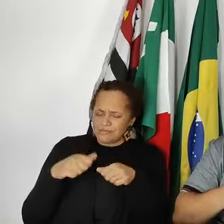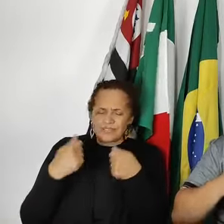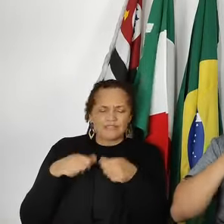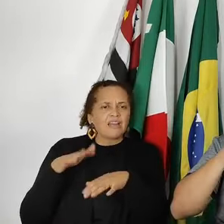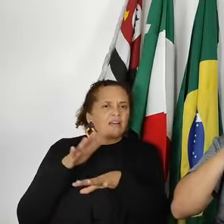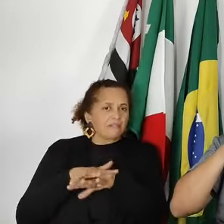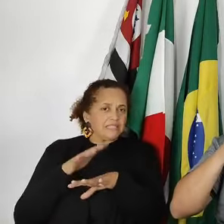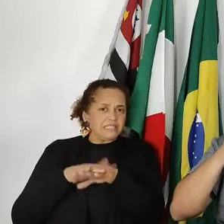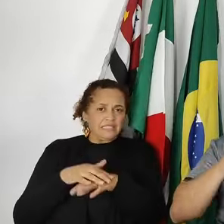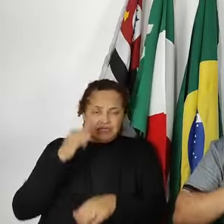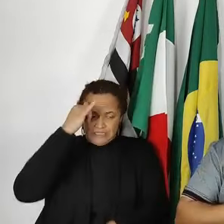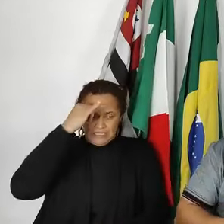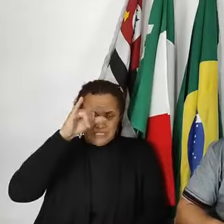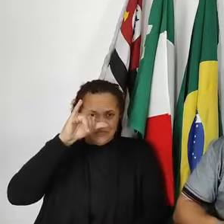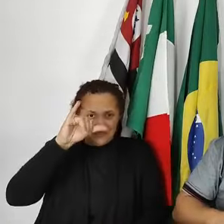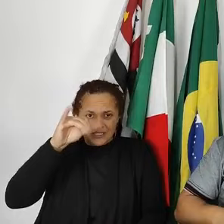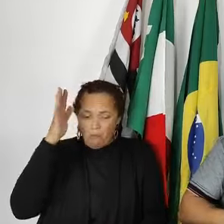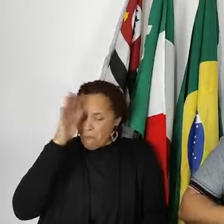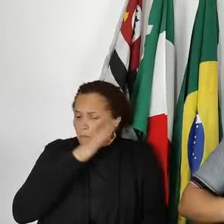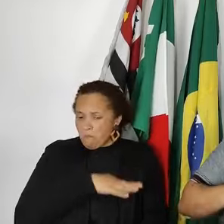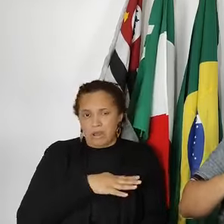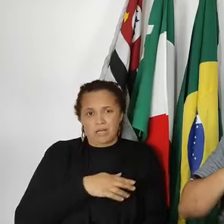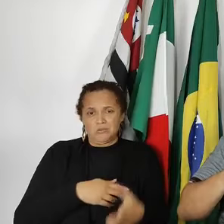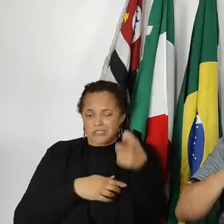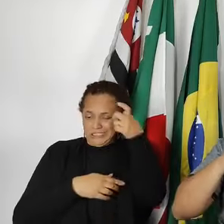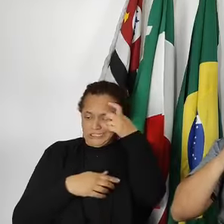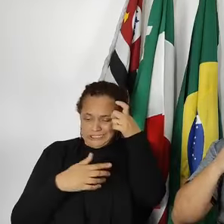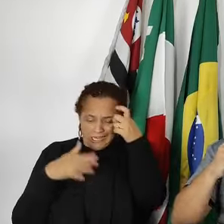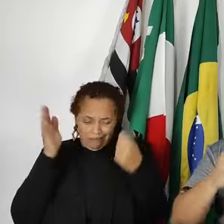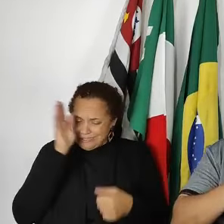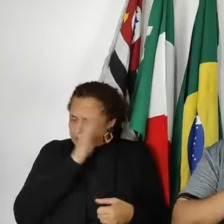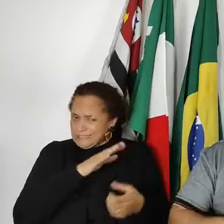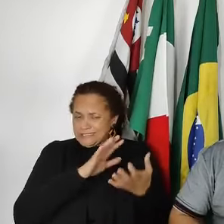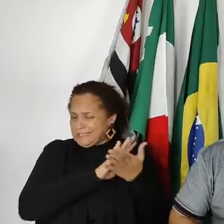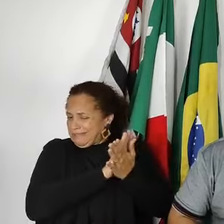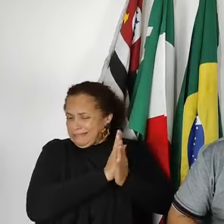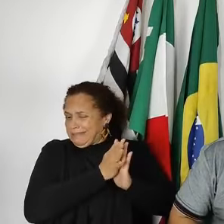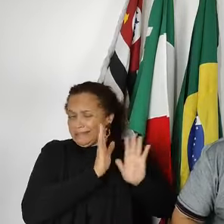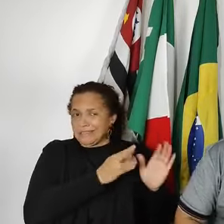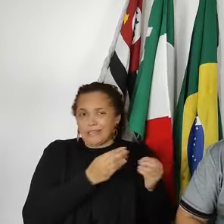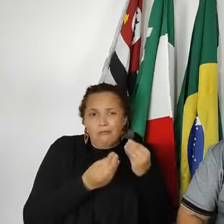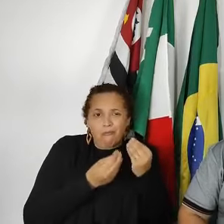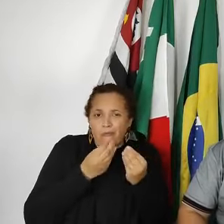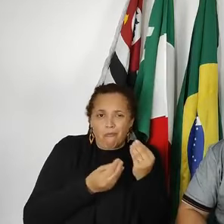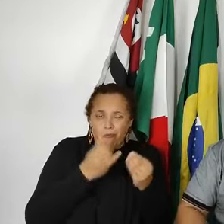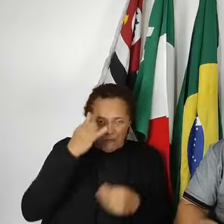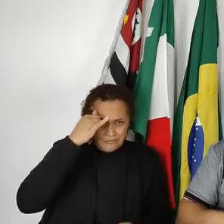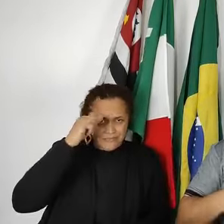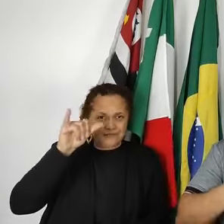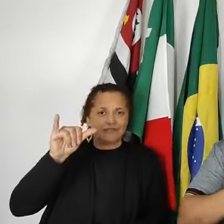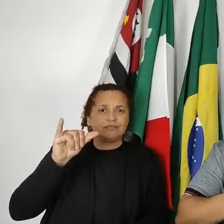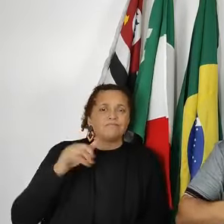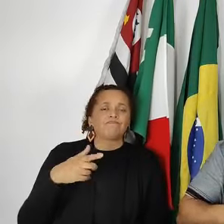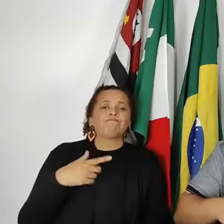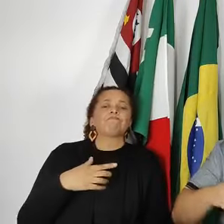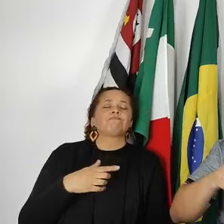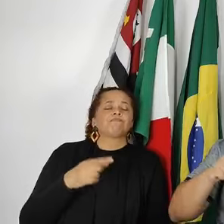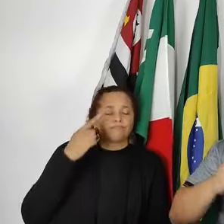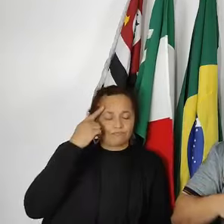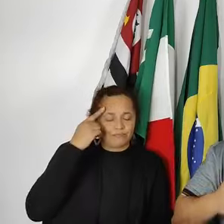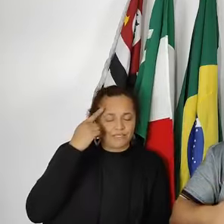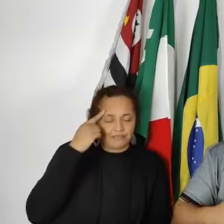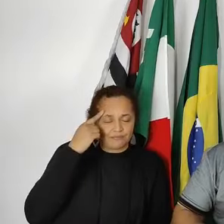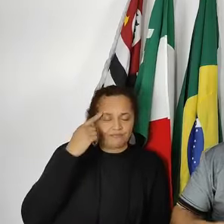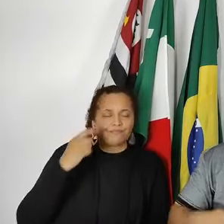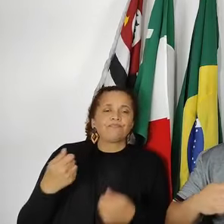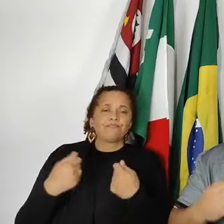para combater as sugestões malignas na nossa mente, os ataques malignos nos nossos pensamentos,